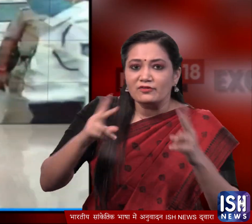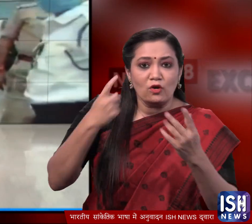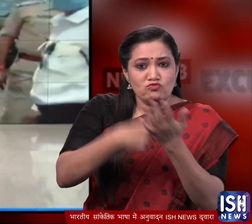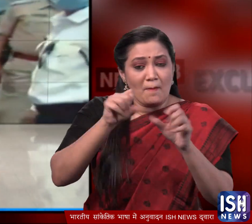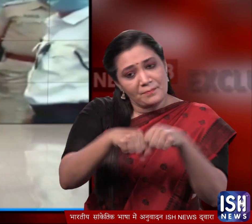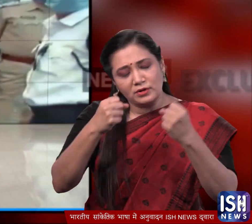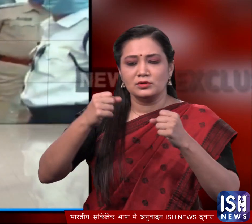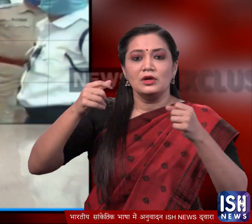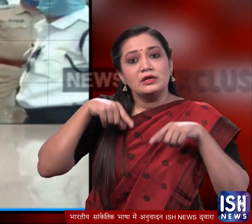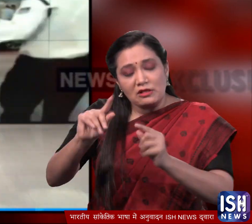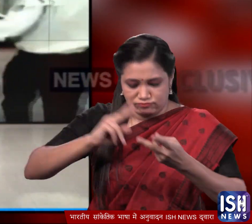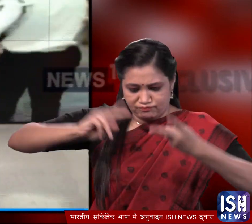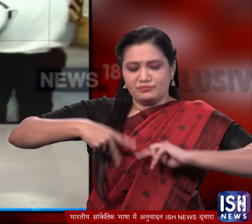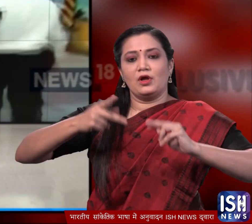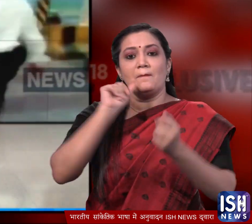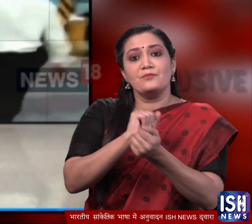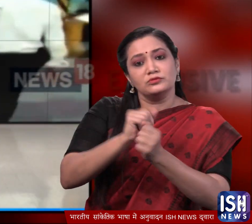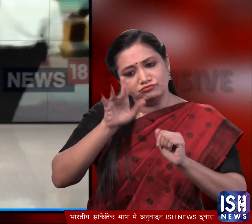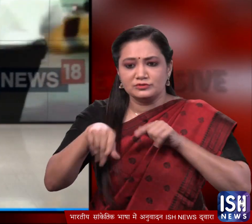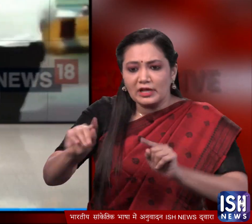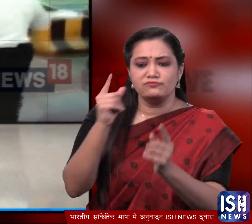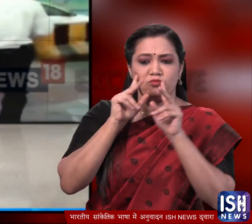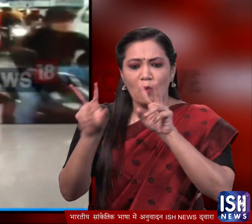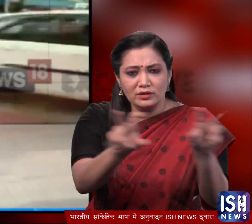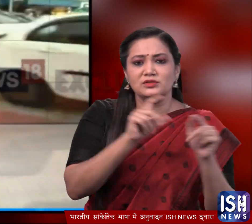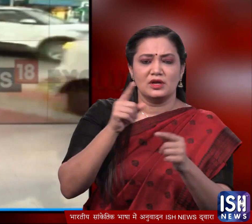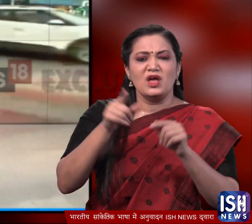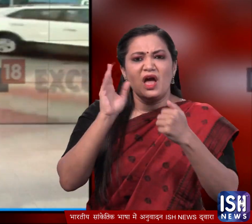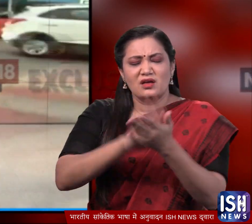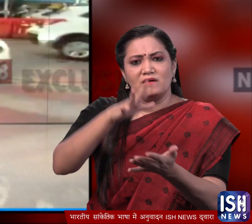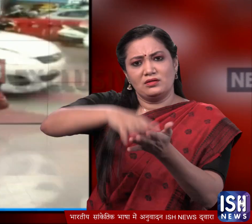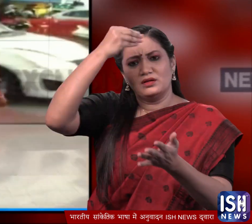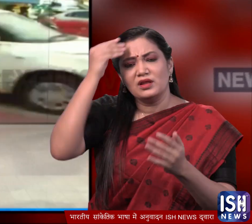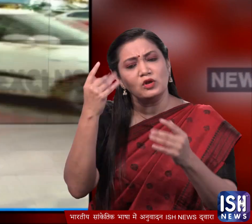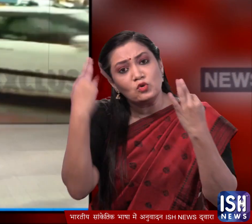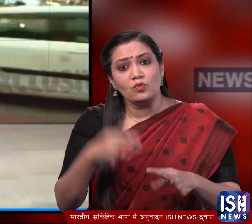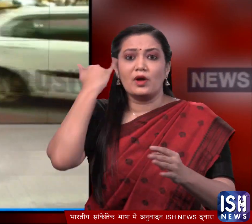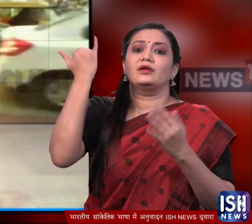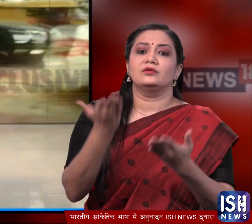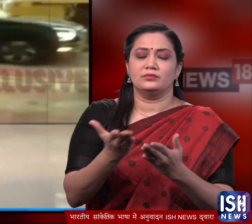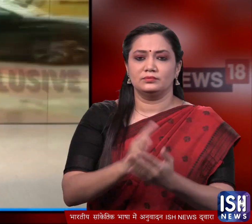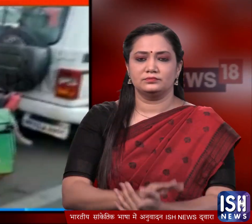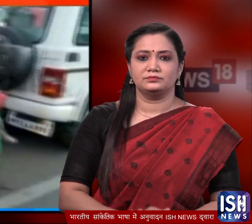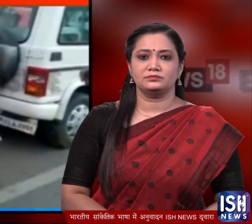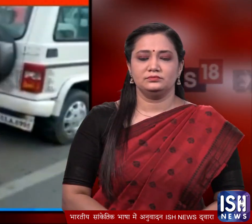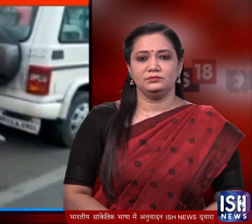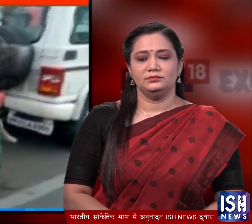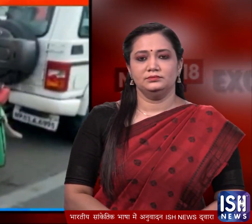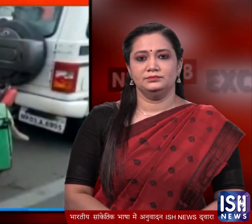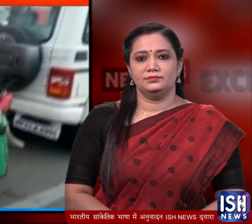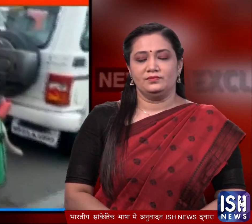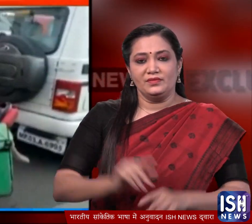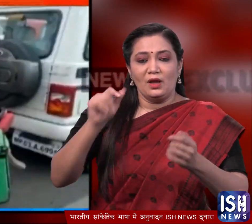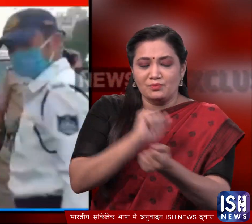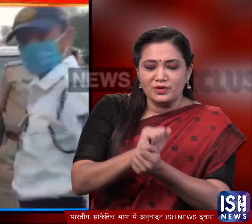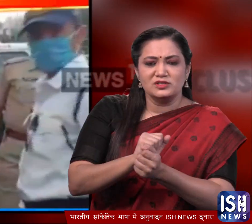पहनाकर ड्यूटी पर तैनात कर दिया। पुलिस ने वहां ट्रैफिक नियम तोड़ने वालों को सबक सिखाने के लिए यह अनोखा अभियान शुरू किया था, जिसके